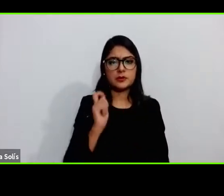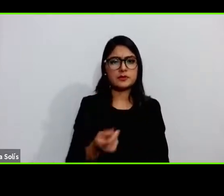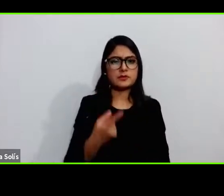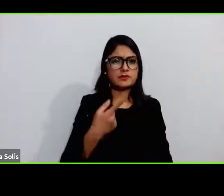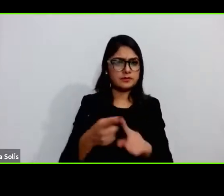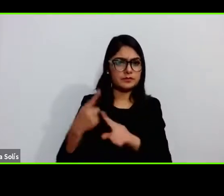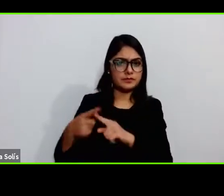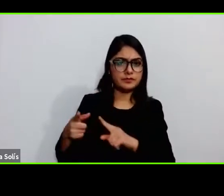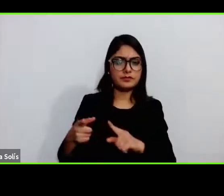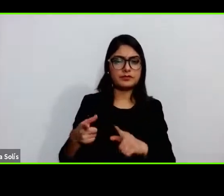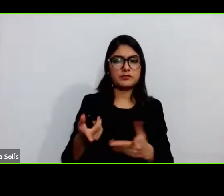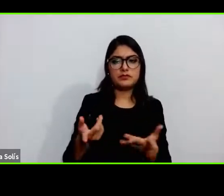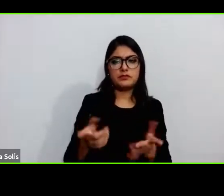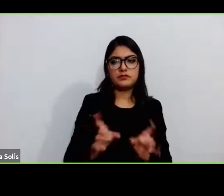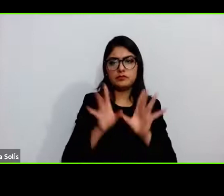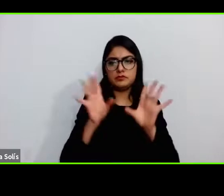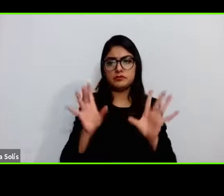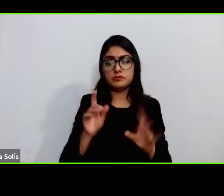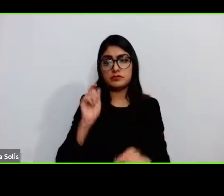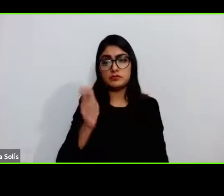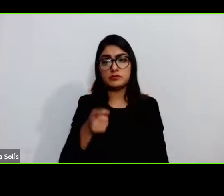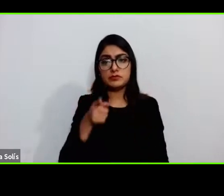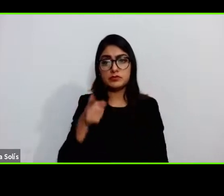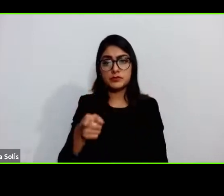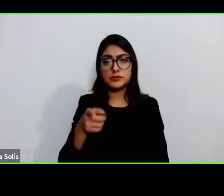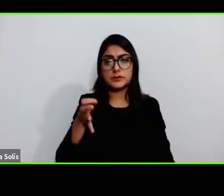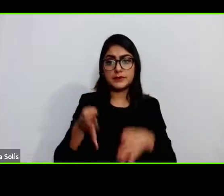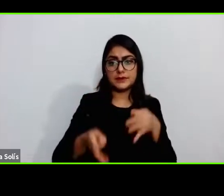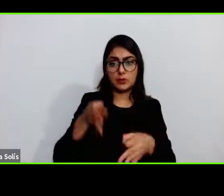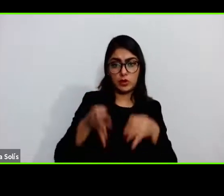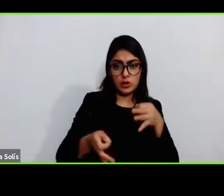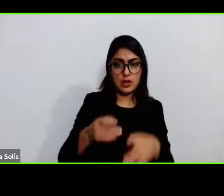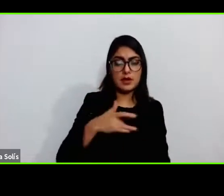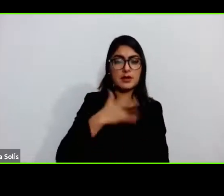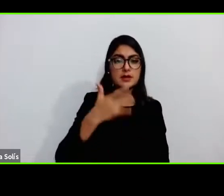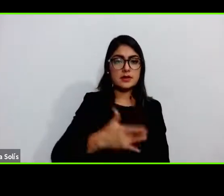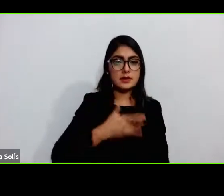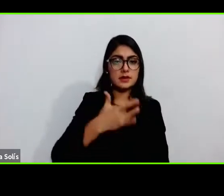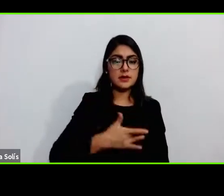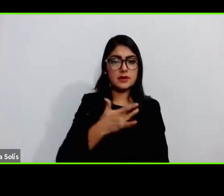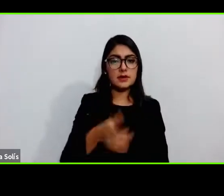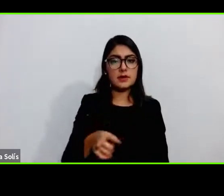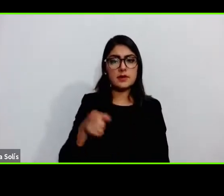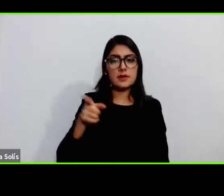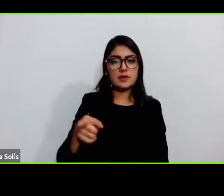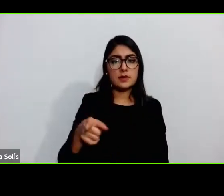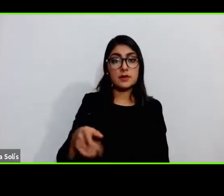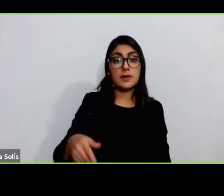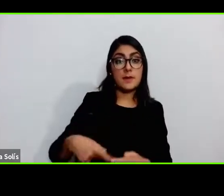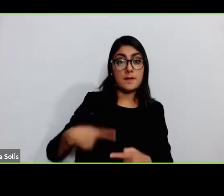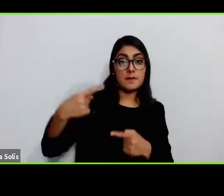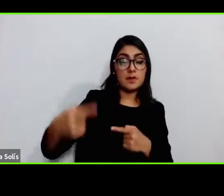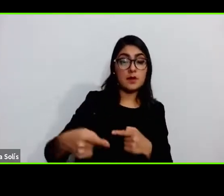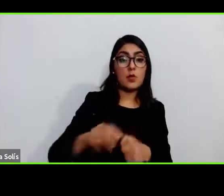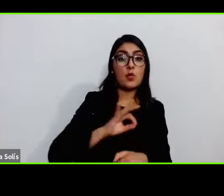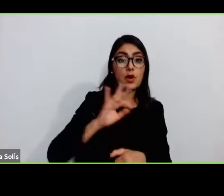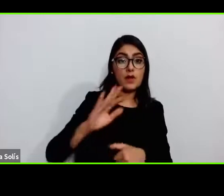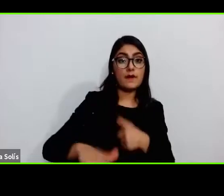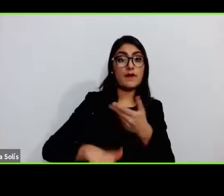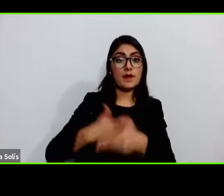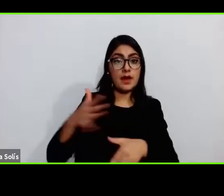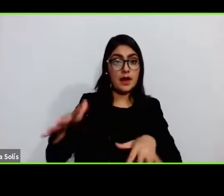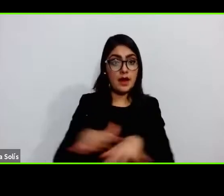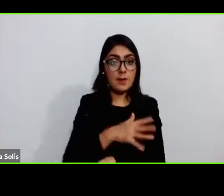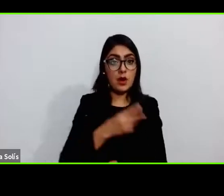casos algunos doctrinarios consideran que puede detonar una tercera ola, como ya la que decía, es decir,